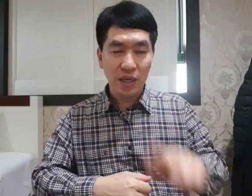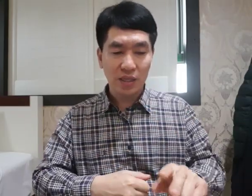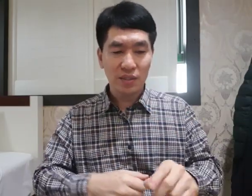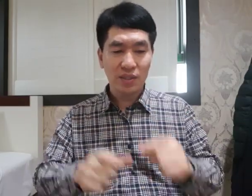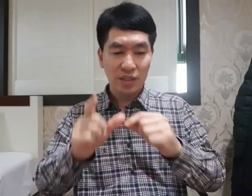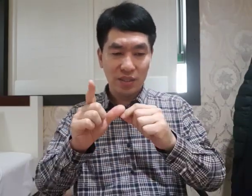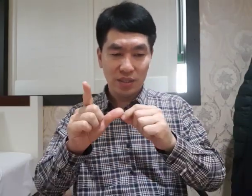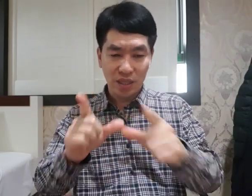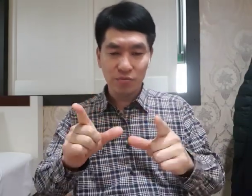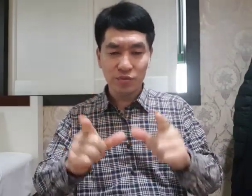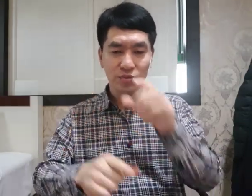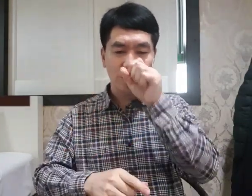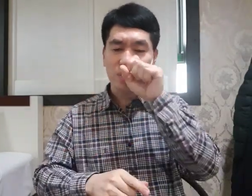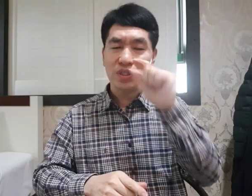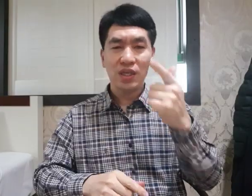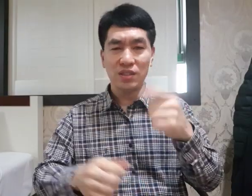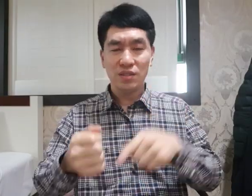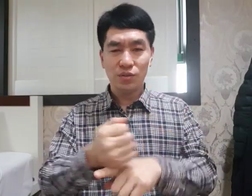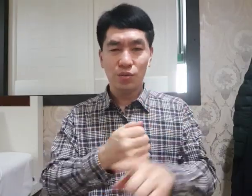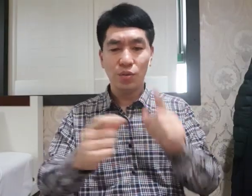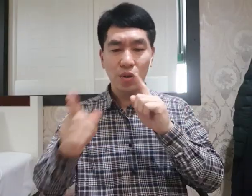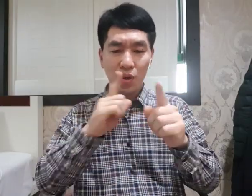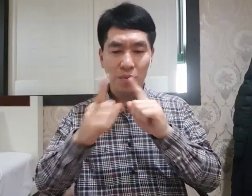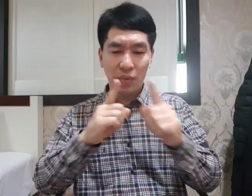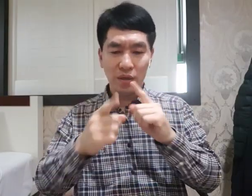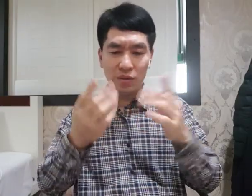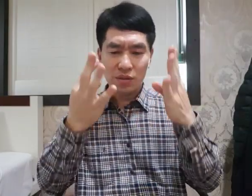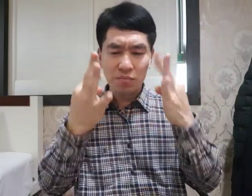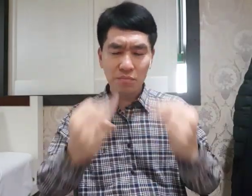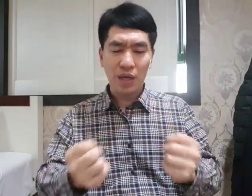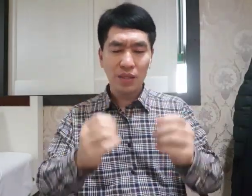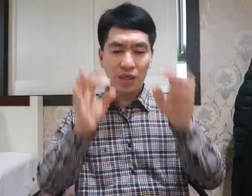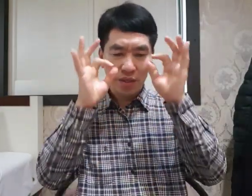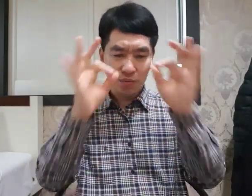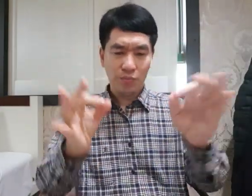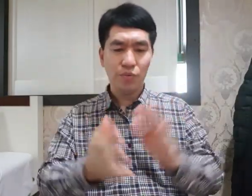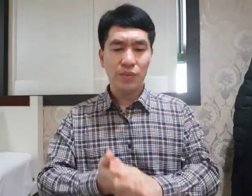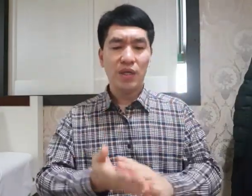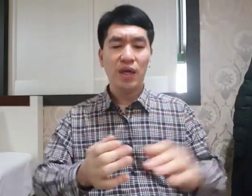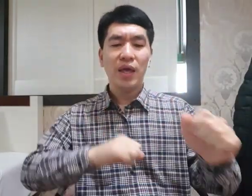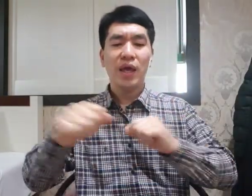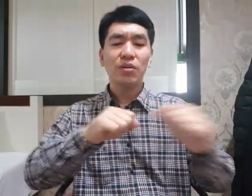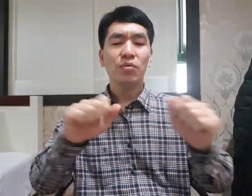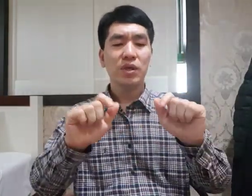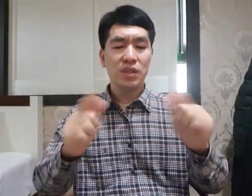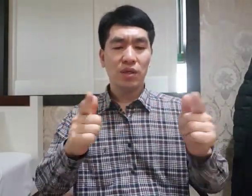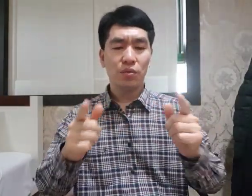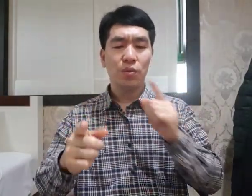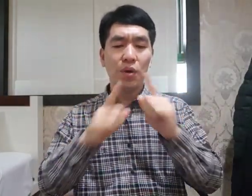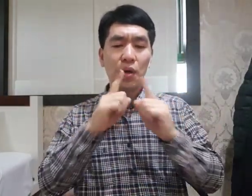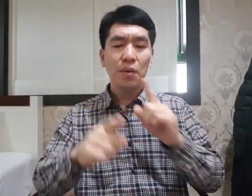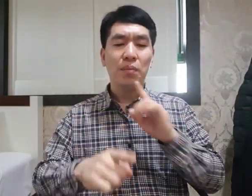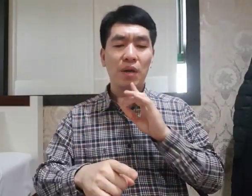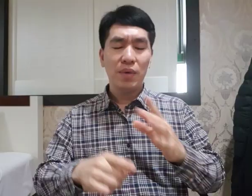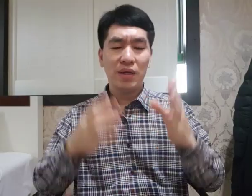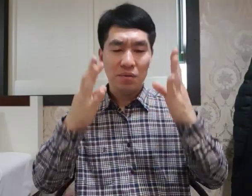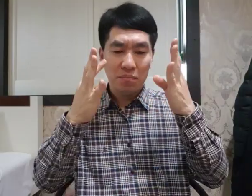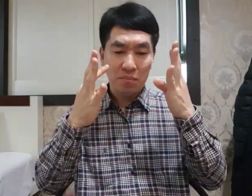있지만 대부분 좋지 않은 뜻으로 말하는 것을 많이 봅니다. 행동하지 않고 말만